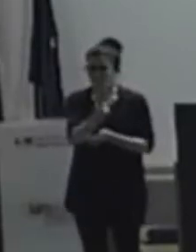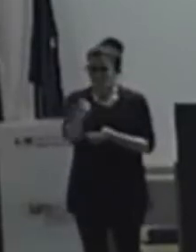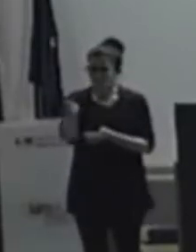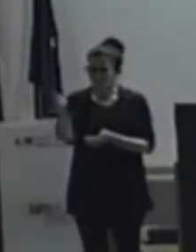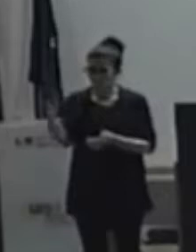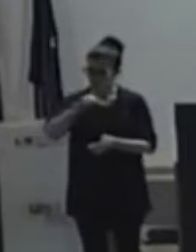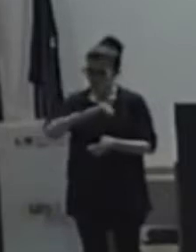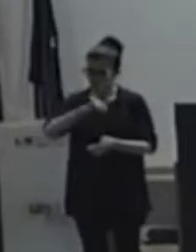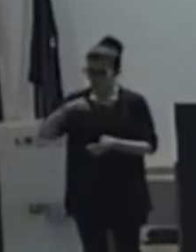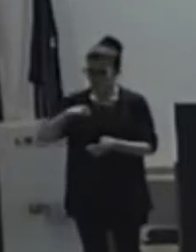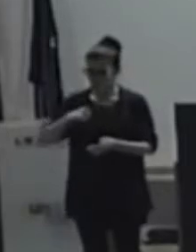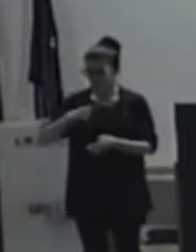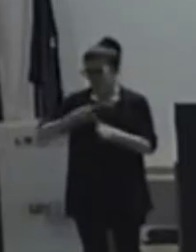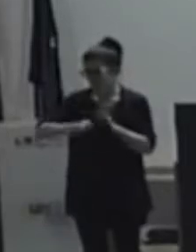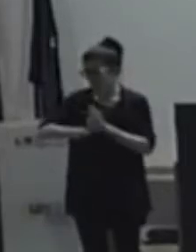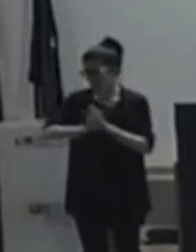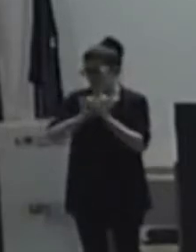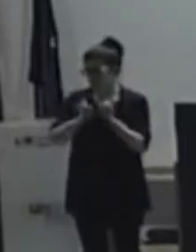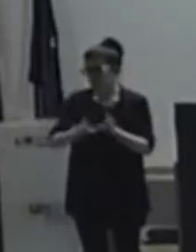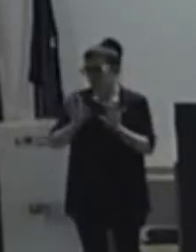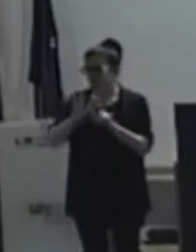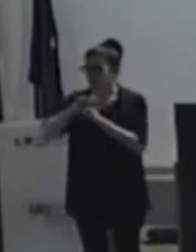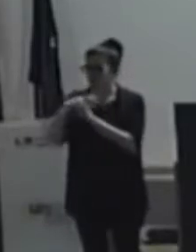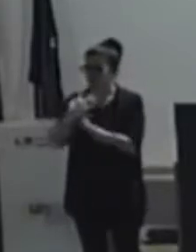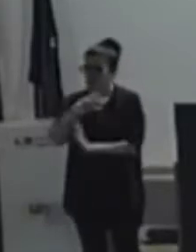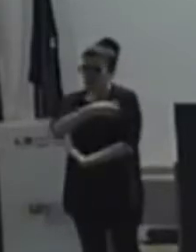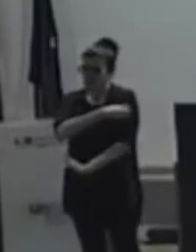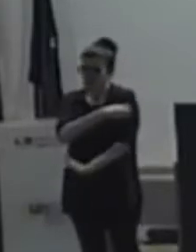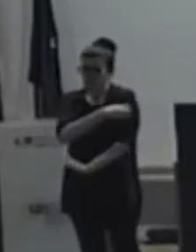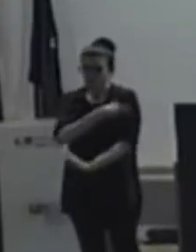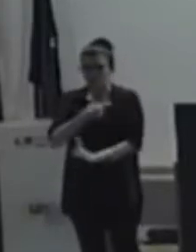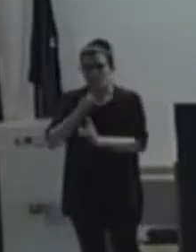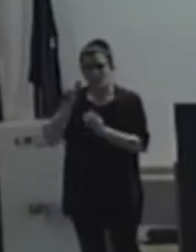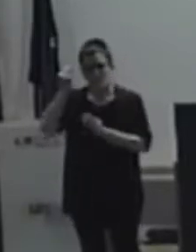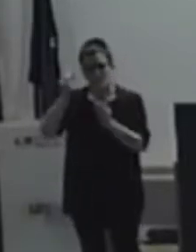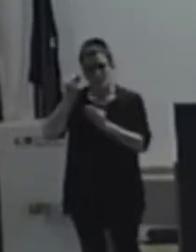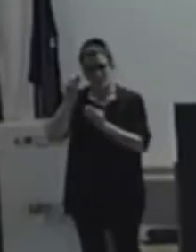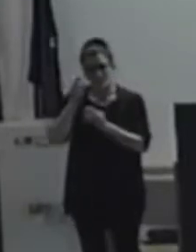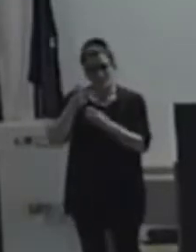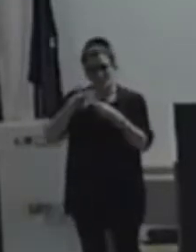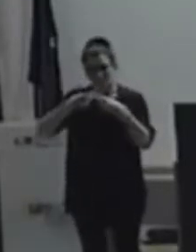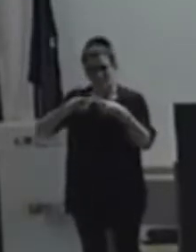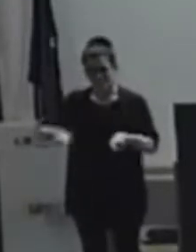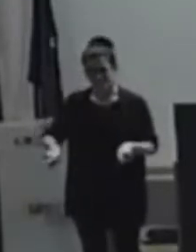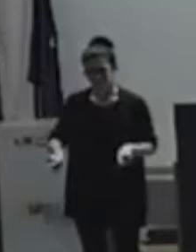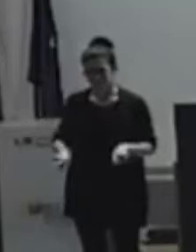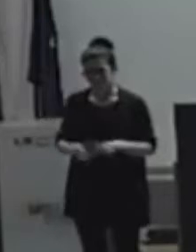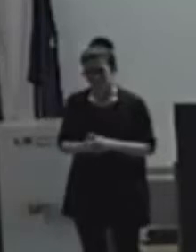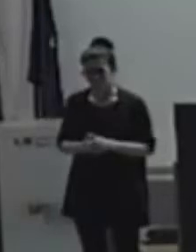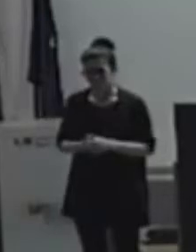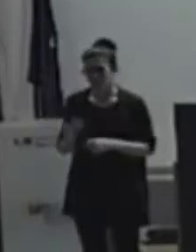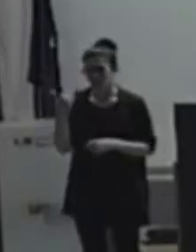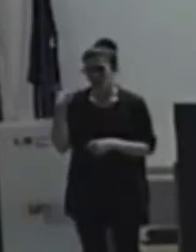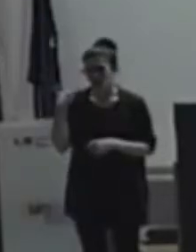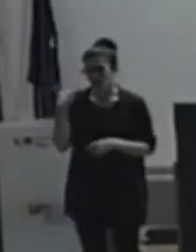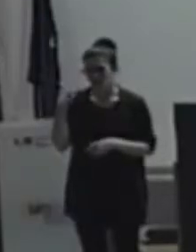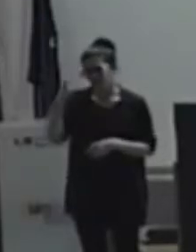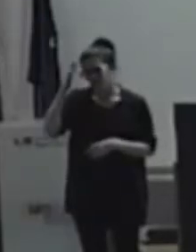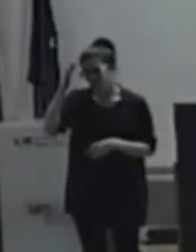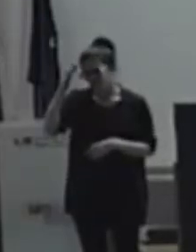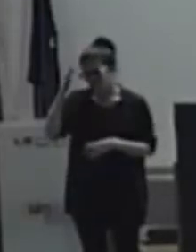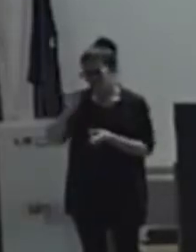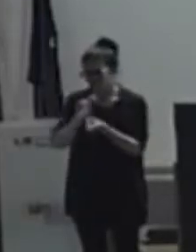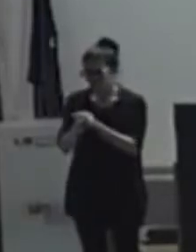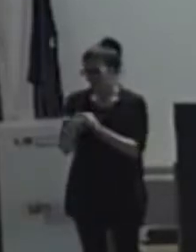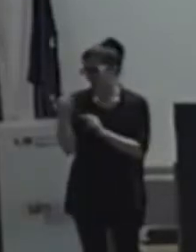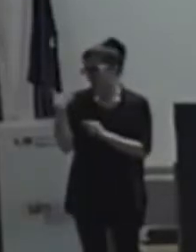mantiene, pero en el caso de la monitorización yo diría que sí que aquí es un cambio de paradigma. Igual que antes decíamos que bueno, pues